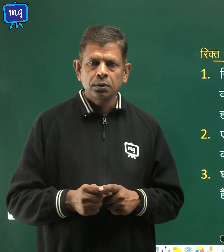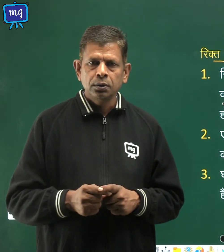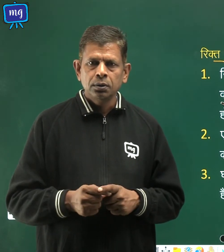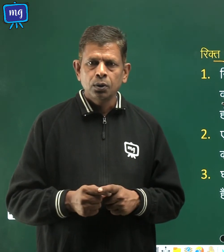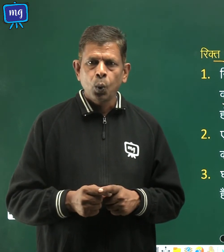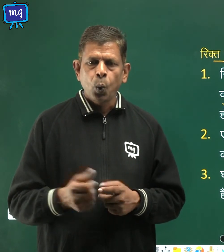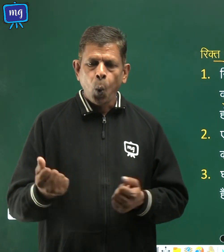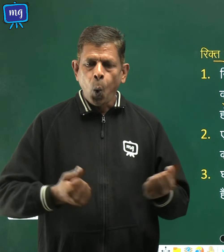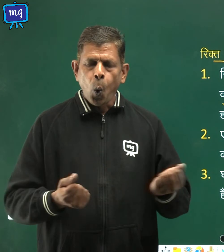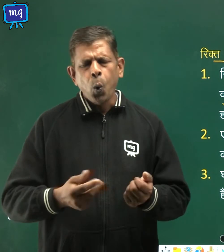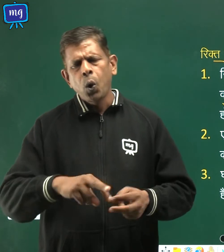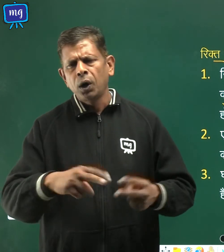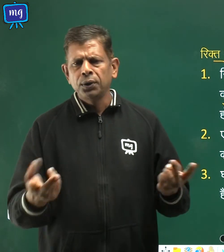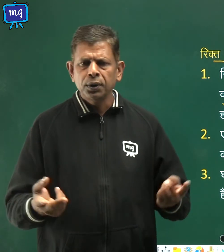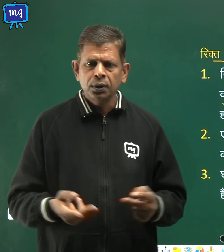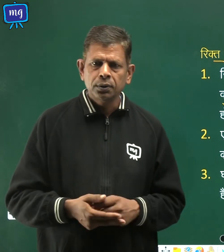वस्तु का